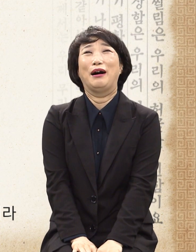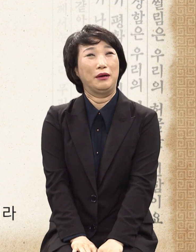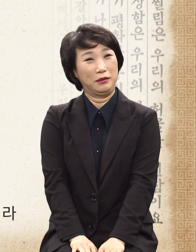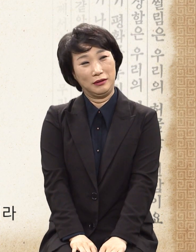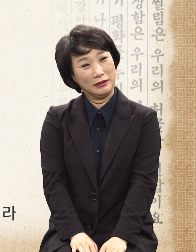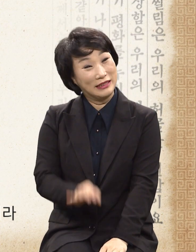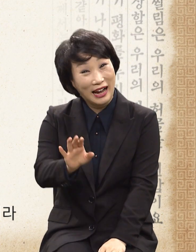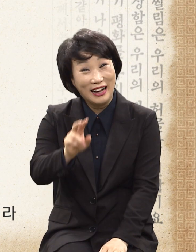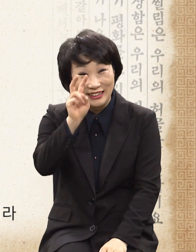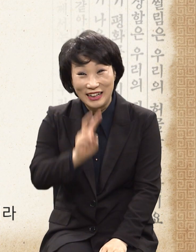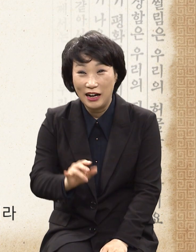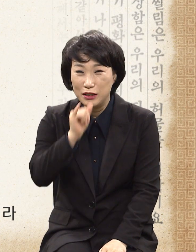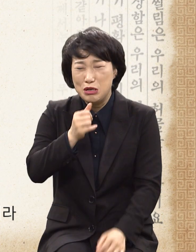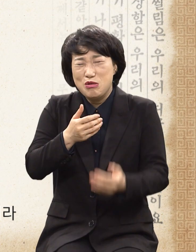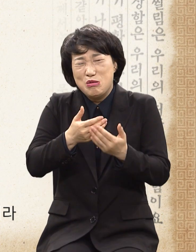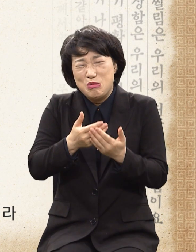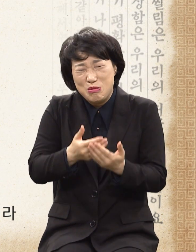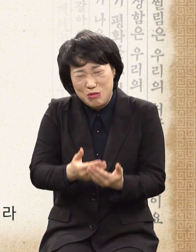무거운